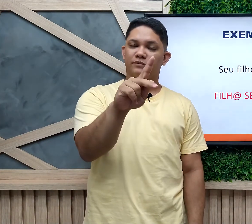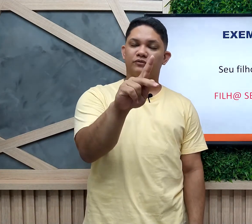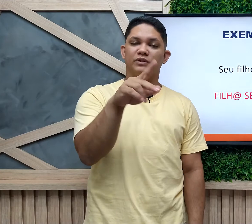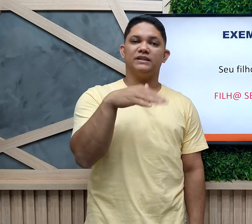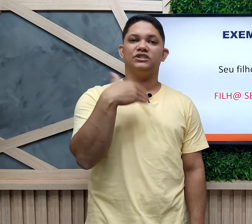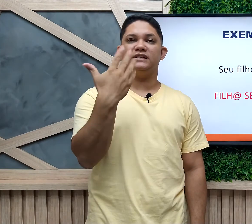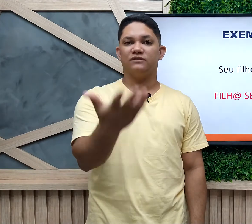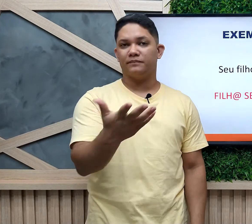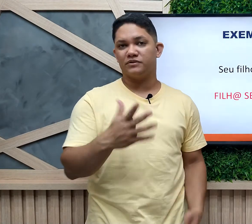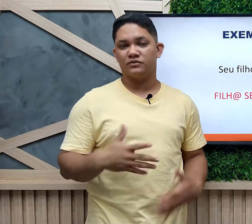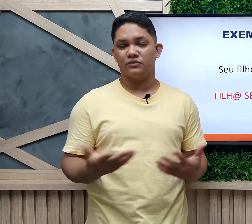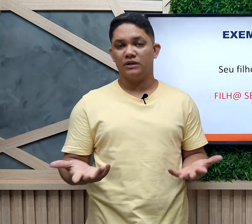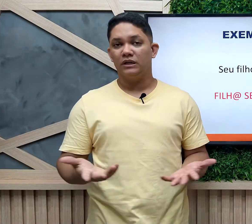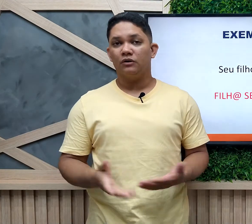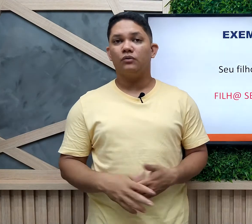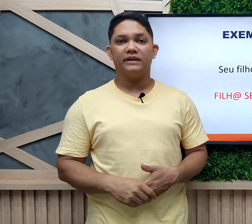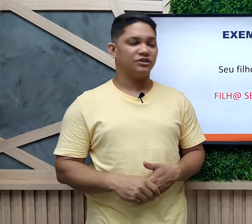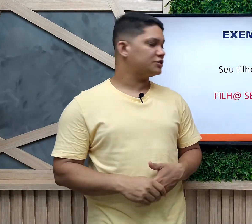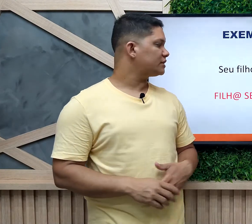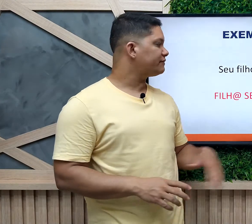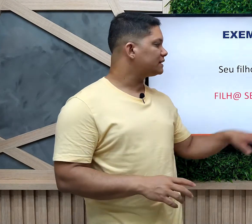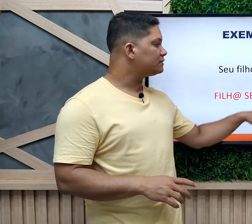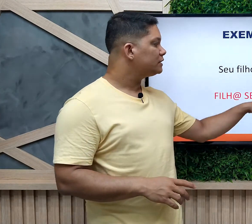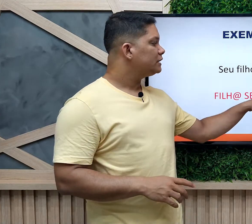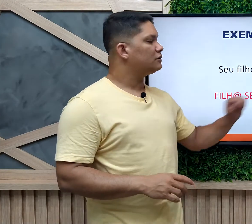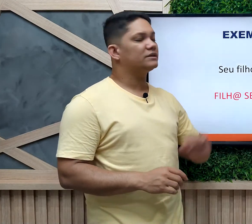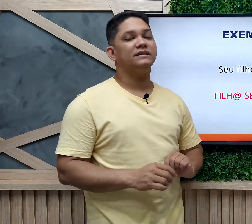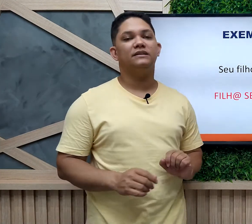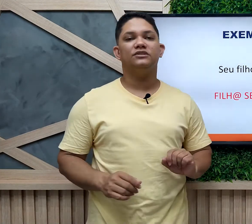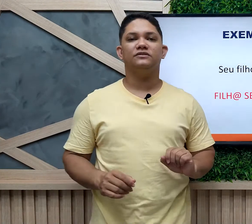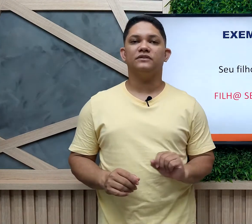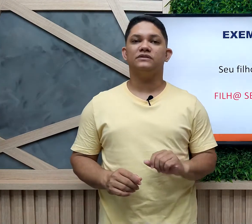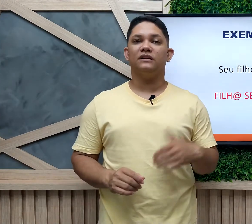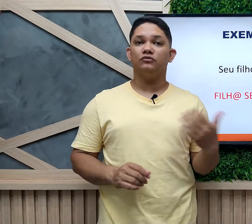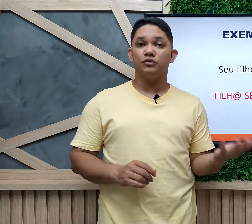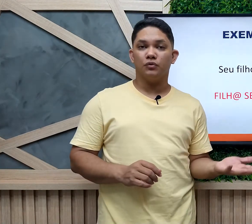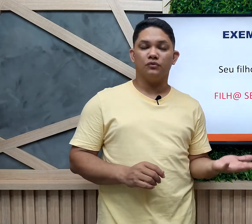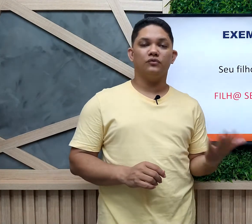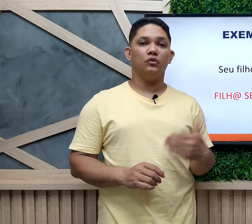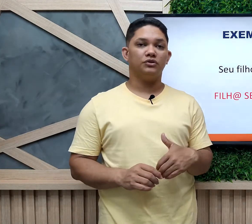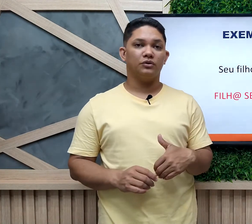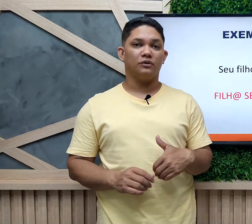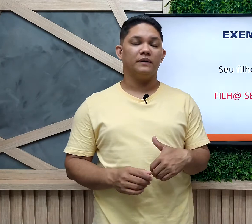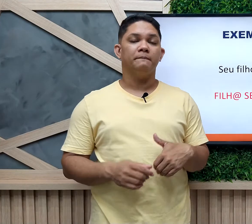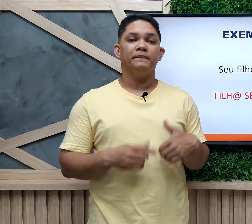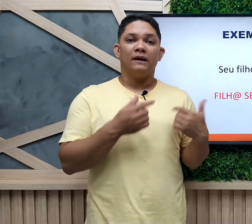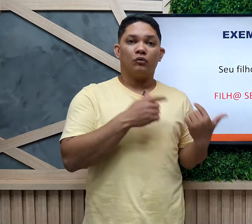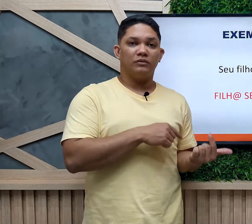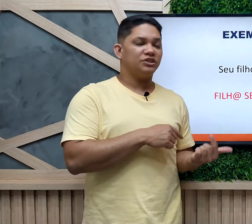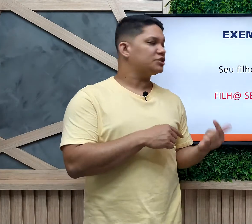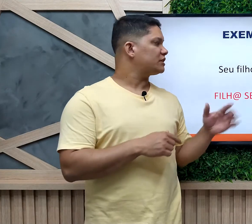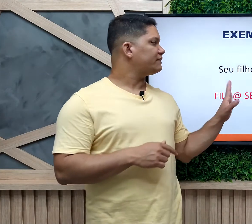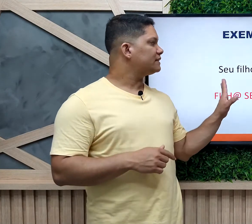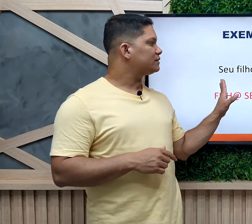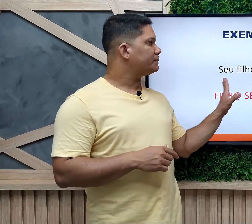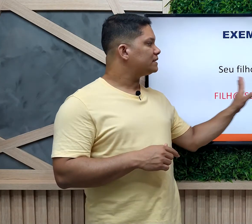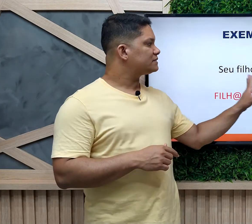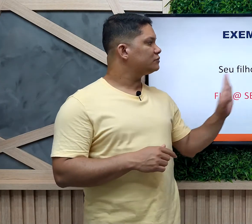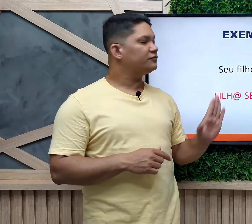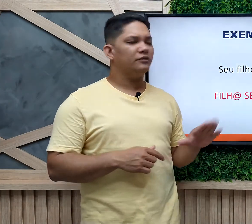movimento na direção da pessoa com quem a gente está falando e logo em seguida a gente faz o sinal de novo ou de nova. Como a gente está falando apenas que o filho